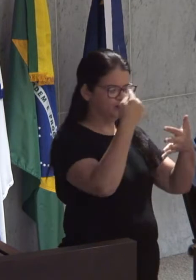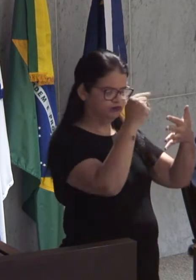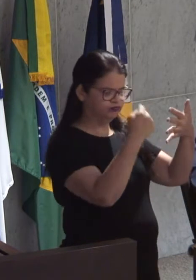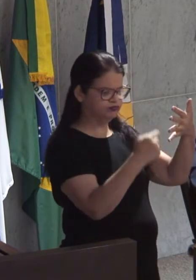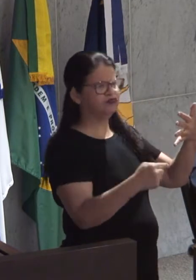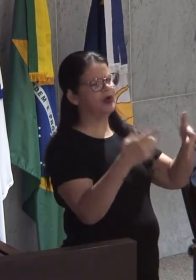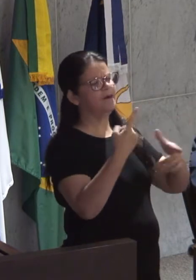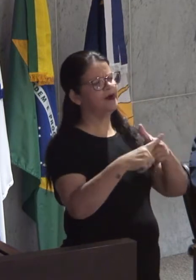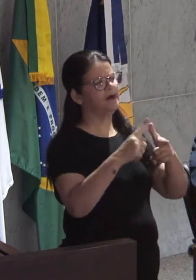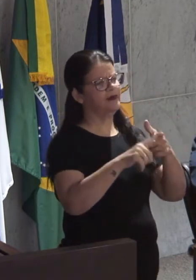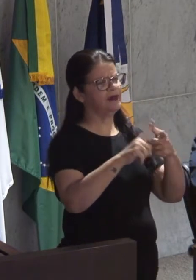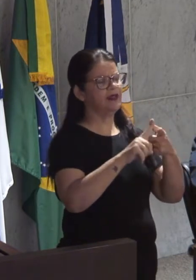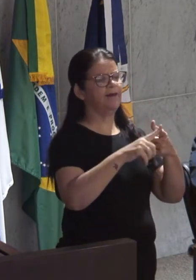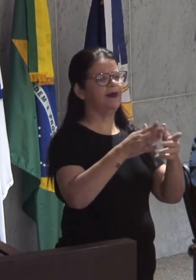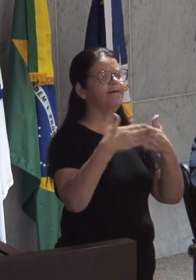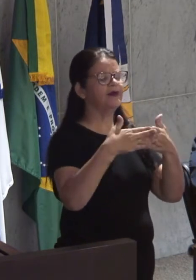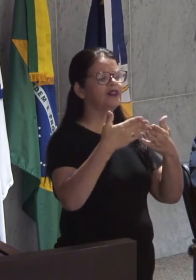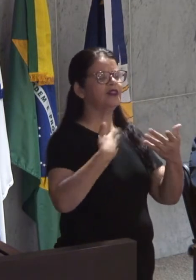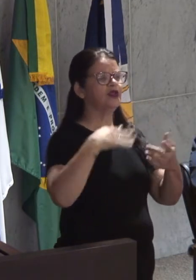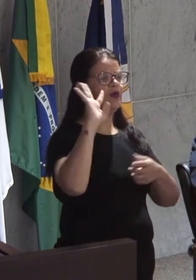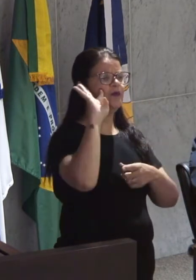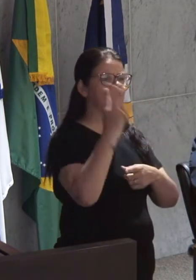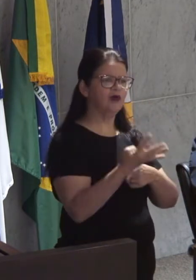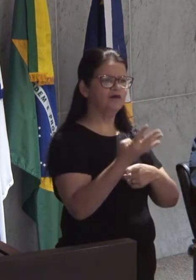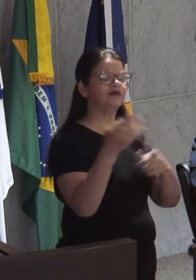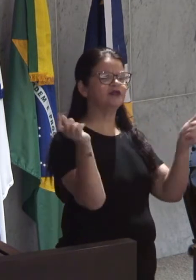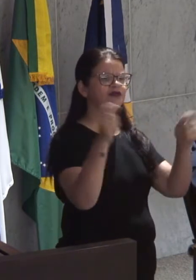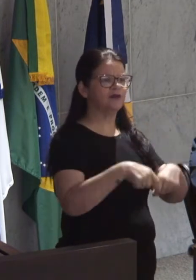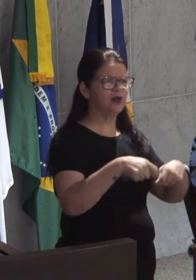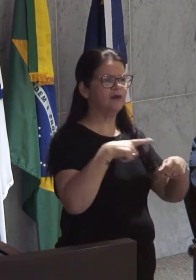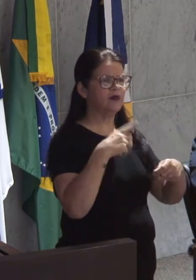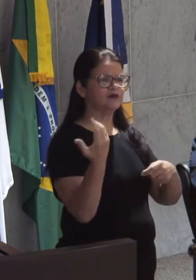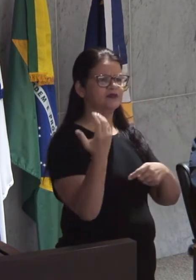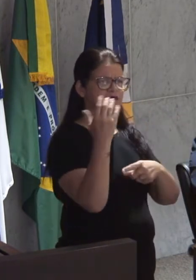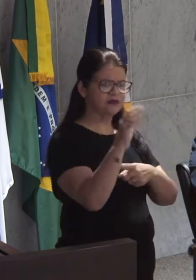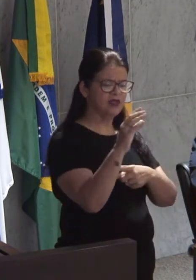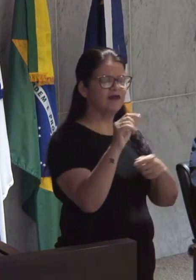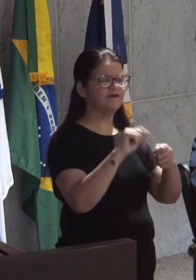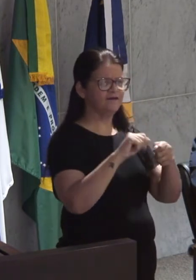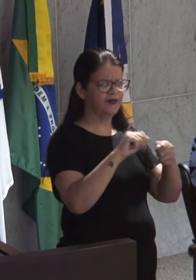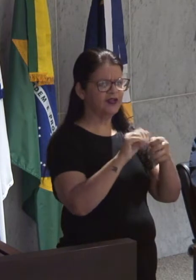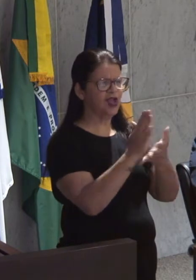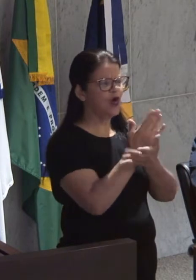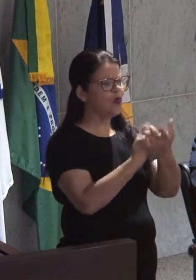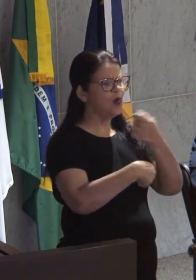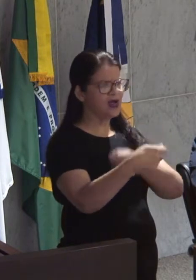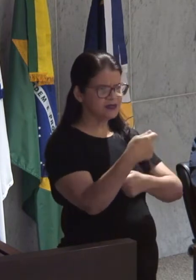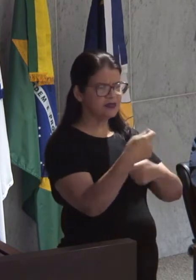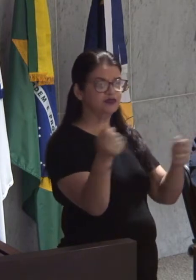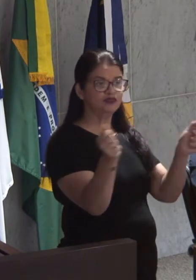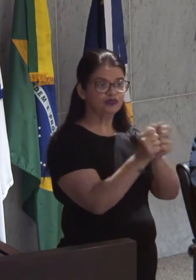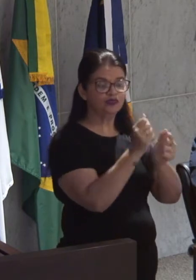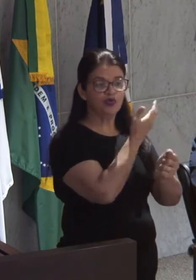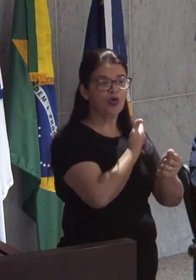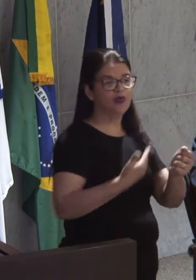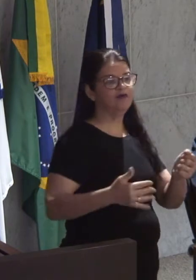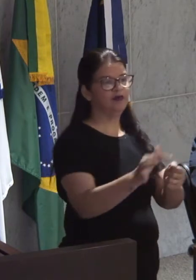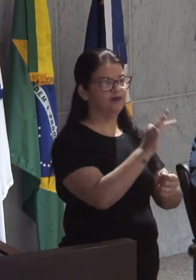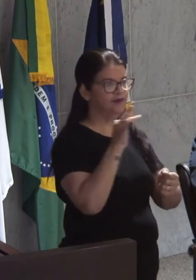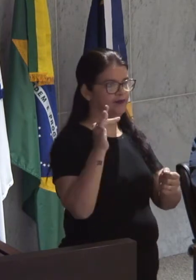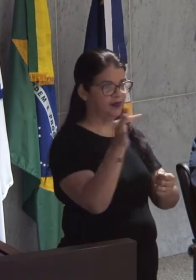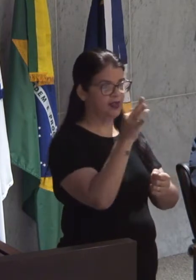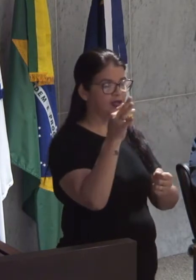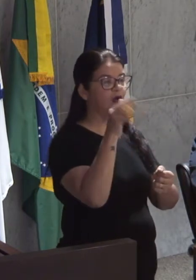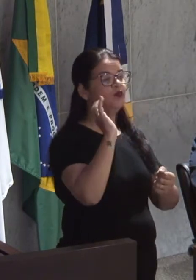e pedindo também providências para que seja feita alguma ação junto ao governo federal